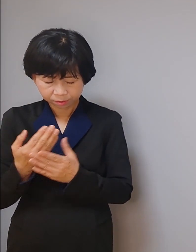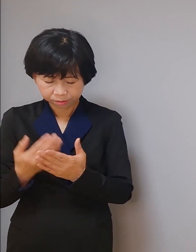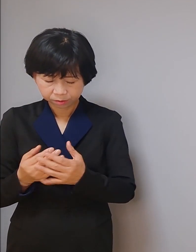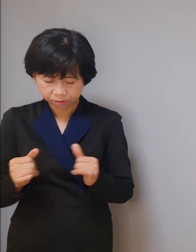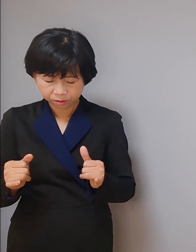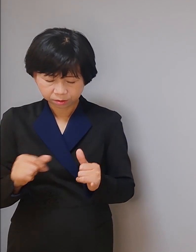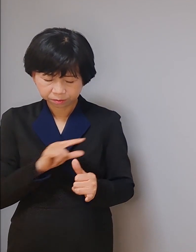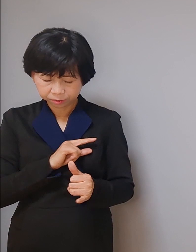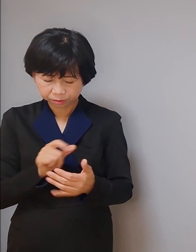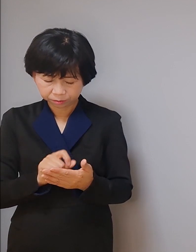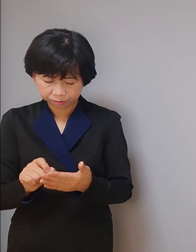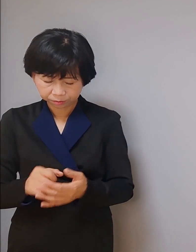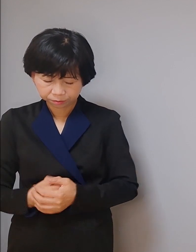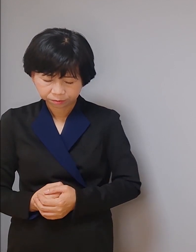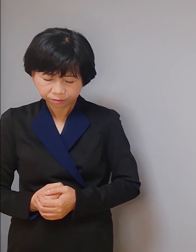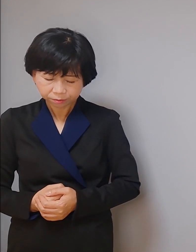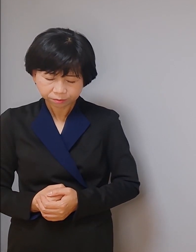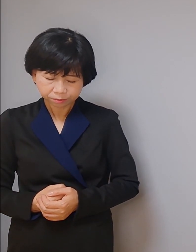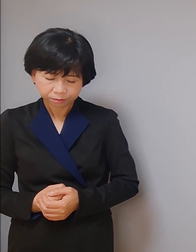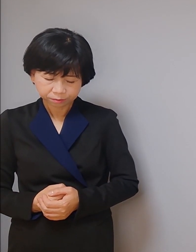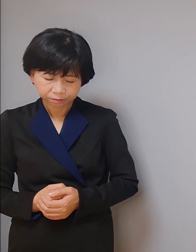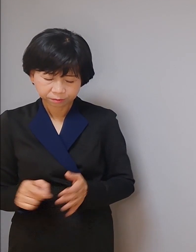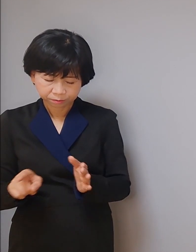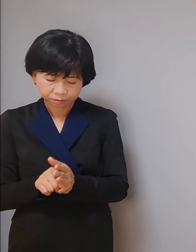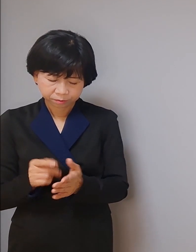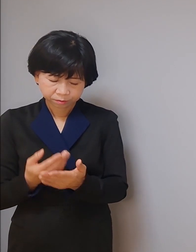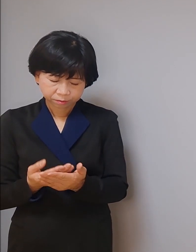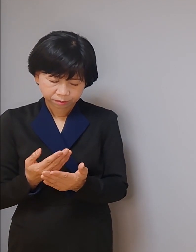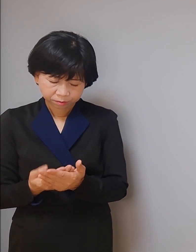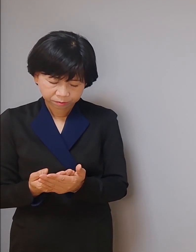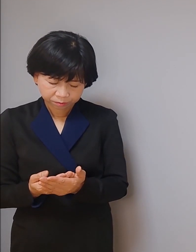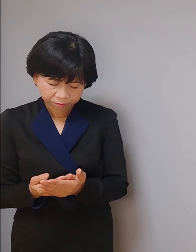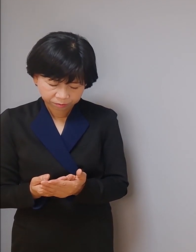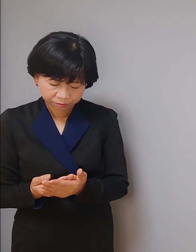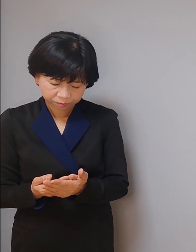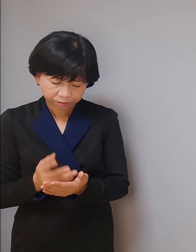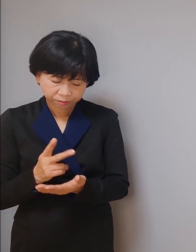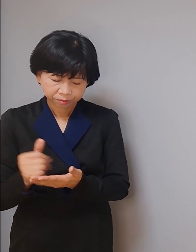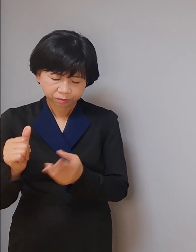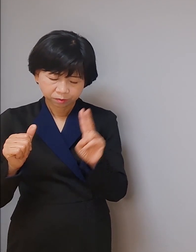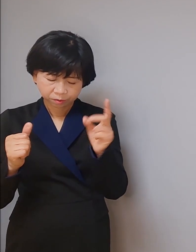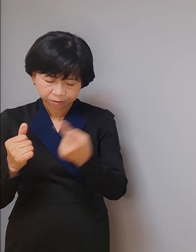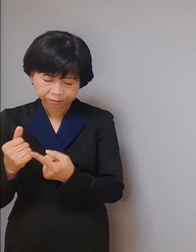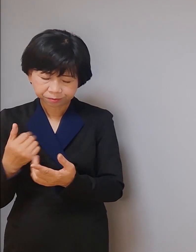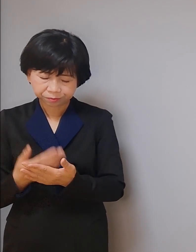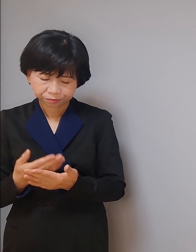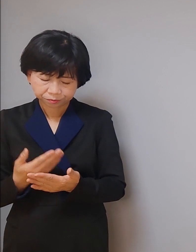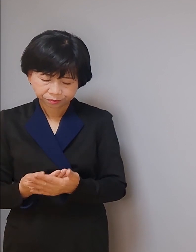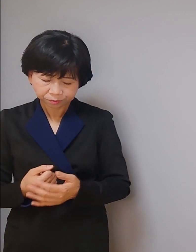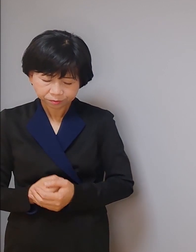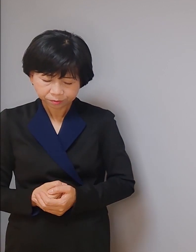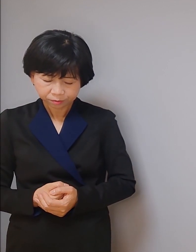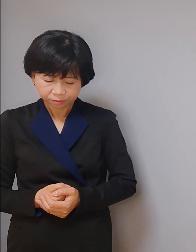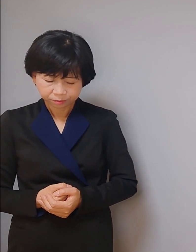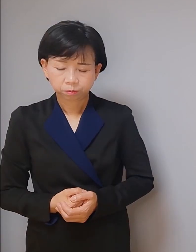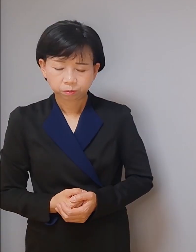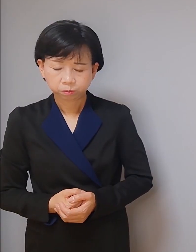있어서 VIP를 적으려 합니다. 믿음을 주셔서 주께 돌아오는 역사가 있게 하여 주시옵소서.